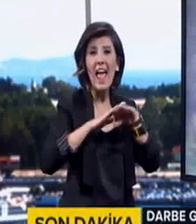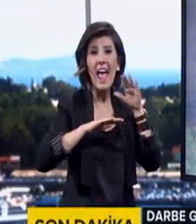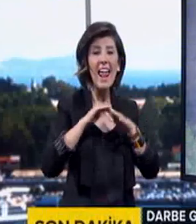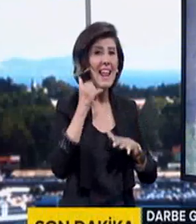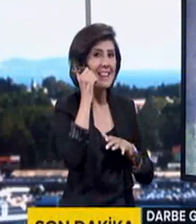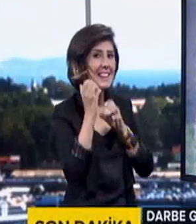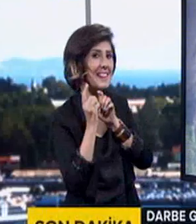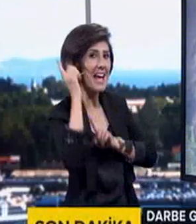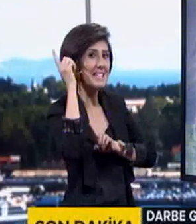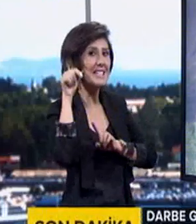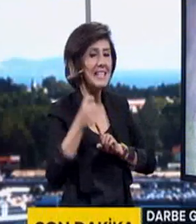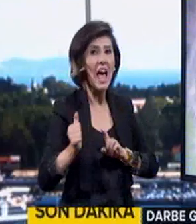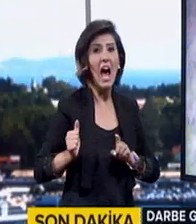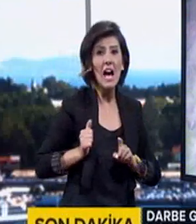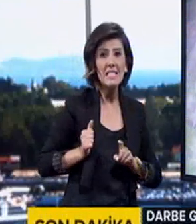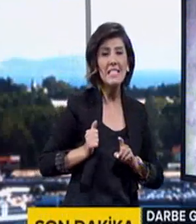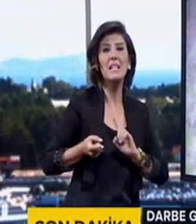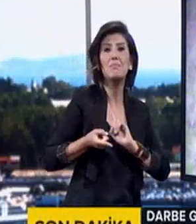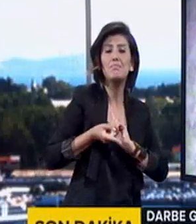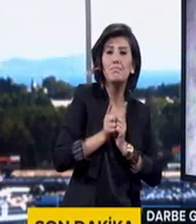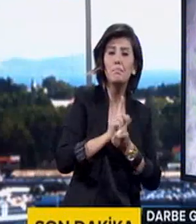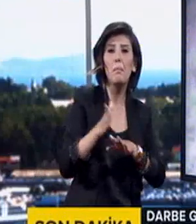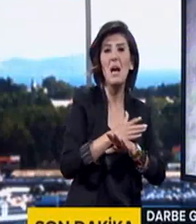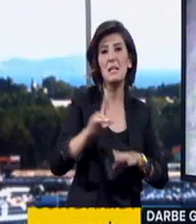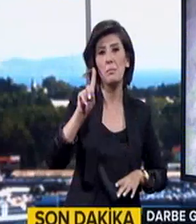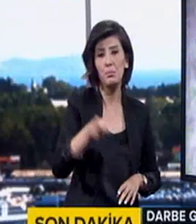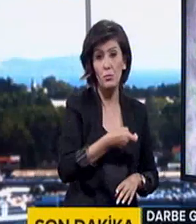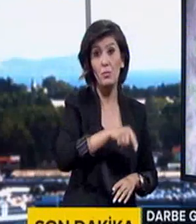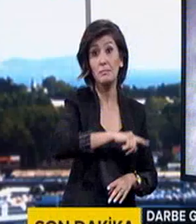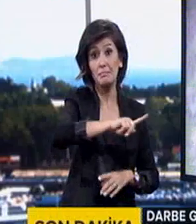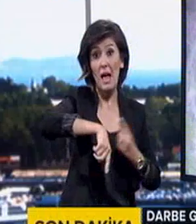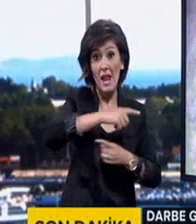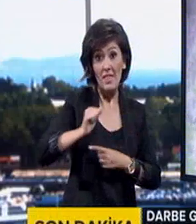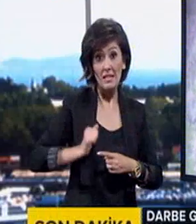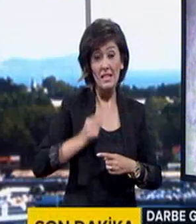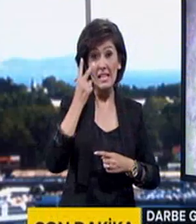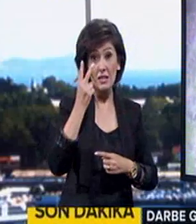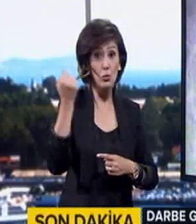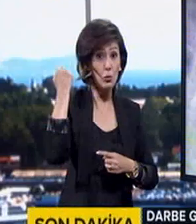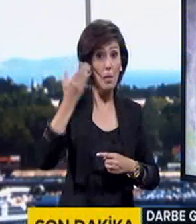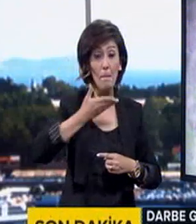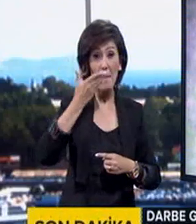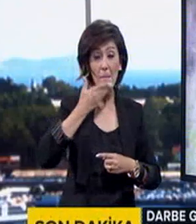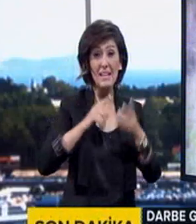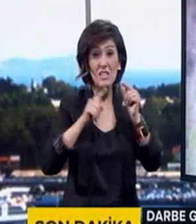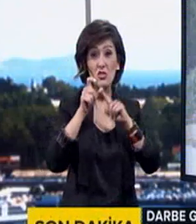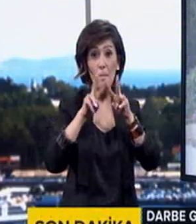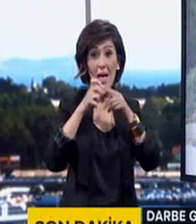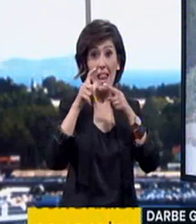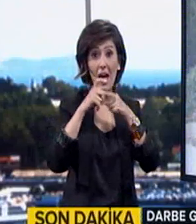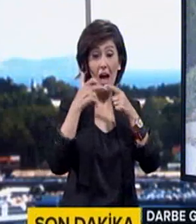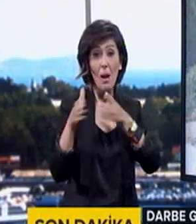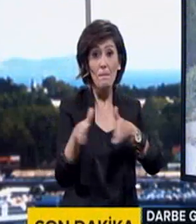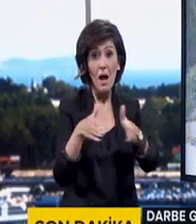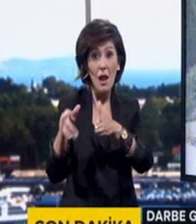telsiziyle askeri ve sıhhi malzeme ele geçirildi. Aranan askerlerden ikisi dün Marmaris İçmeler Mahallesi Orman